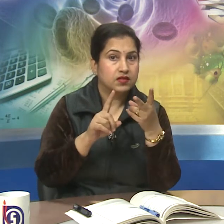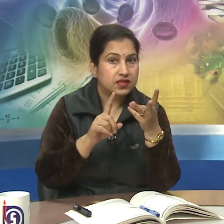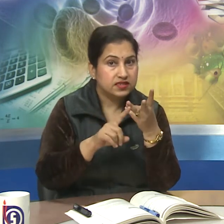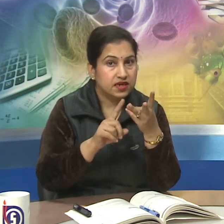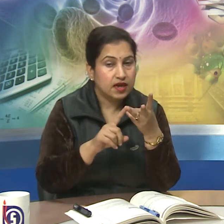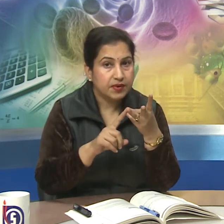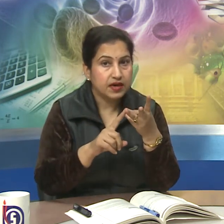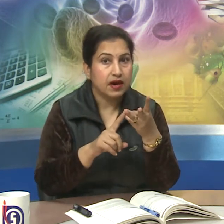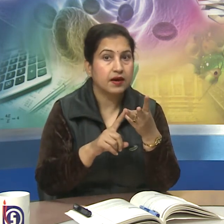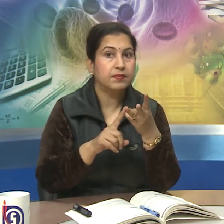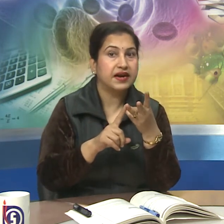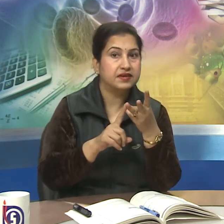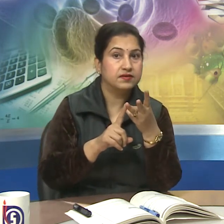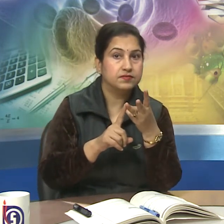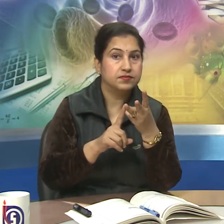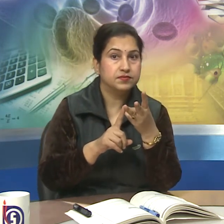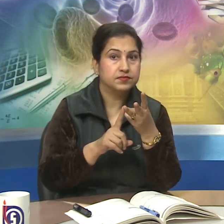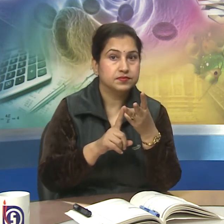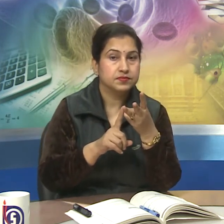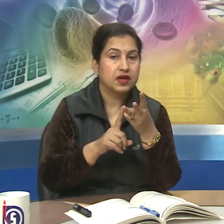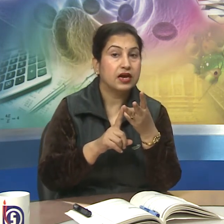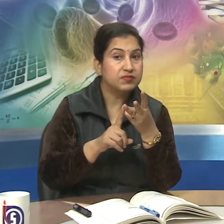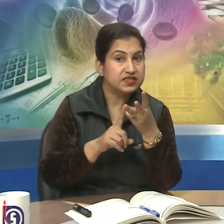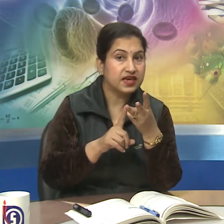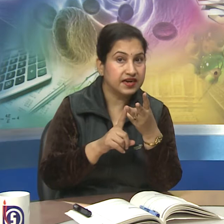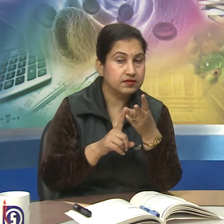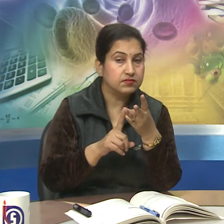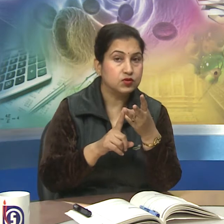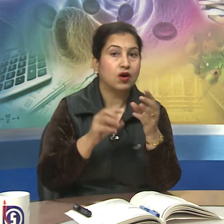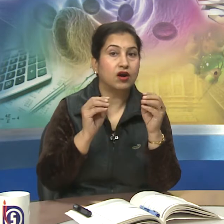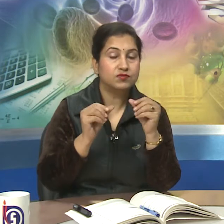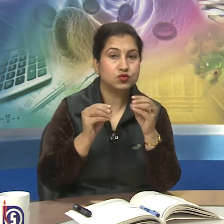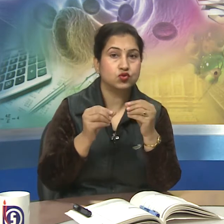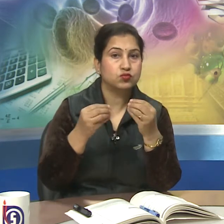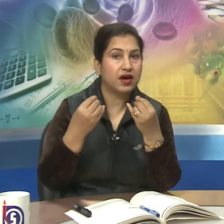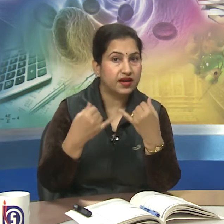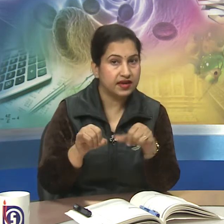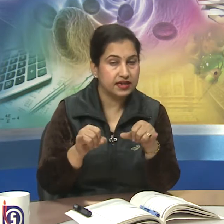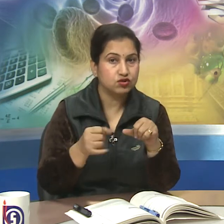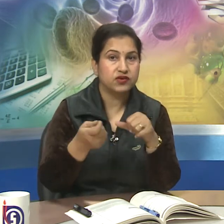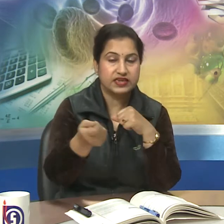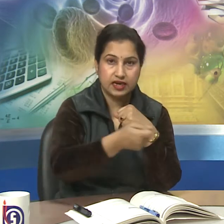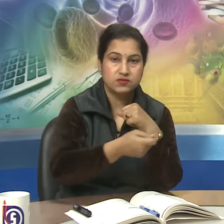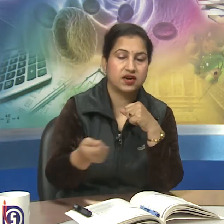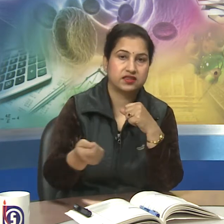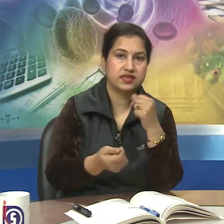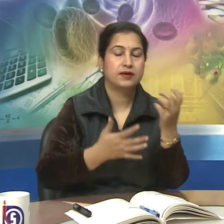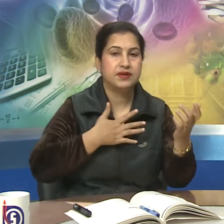है तीसरा नाम है हर बार राइड हर्बिसाइड तो हर चीज को जो मारने के लिए जो दवाइयां छिड़कते हैं अपने